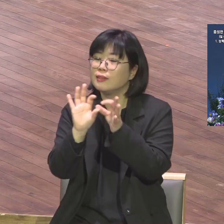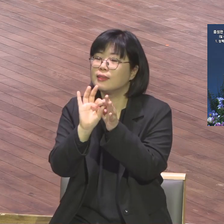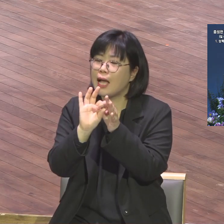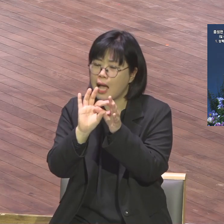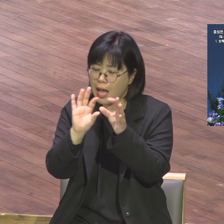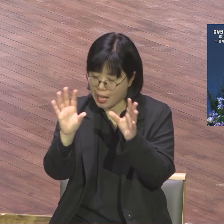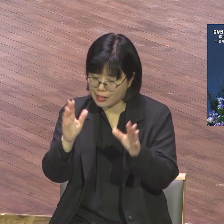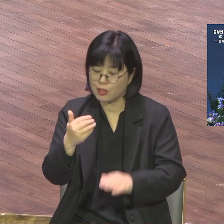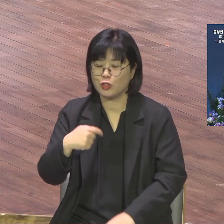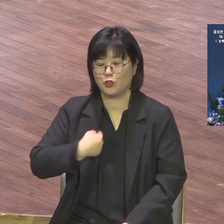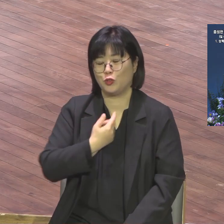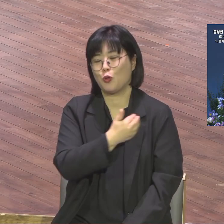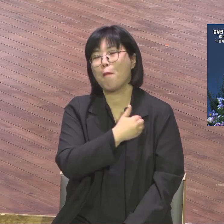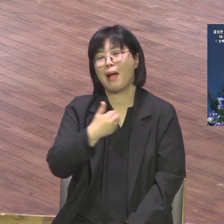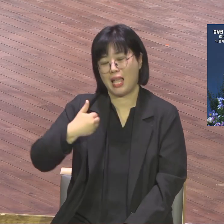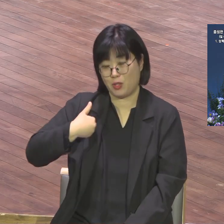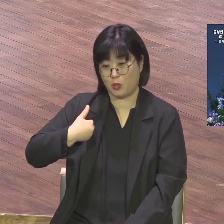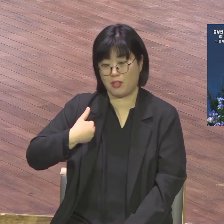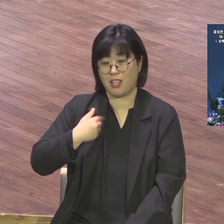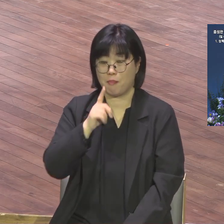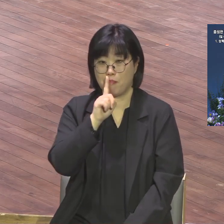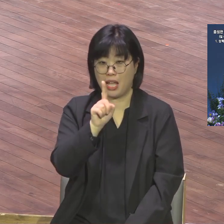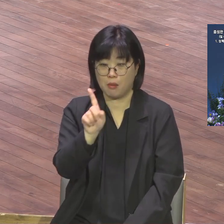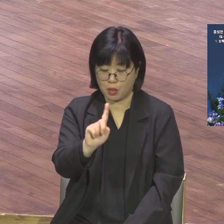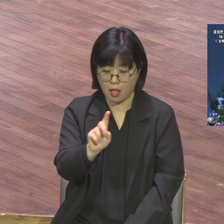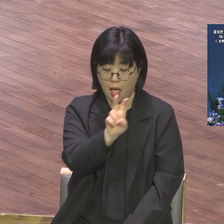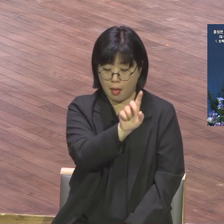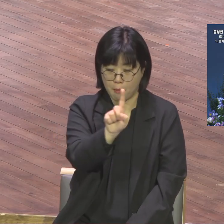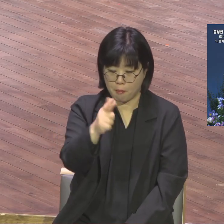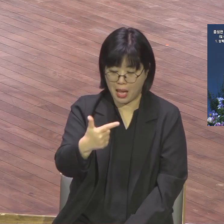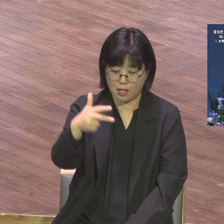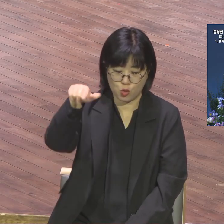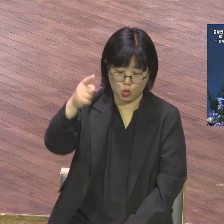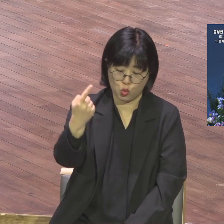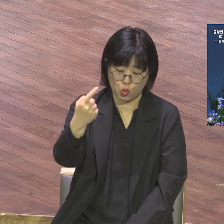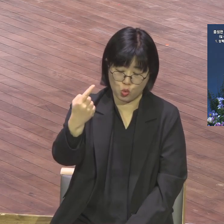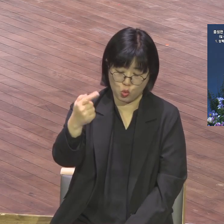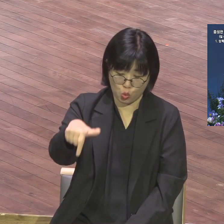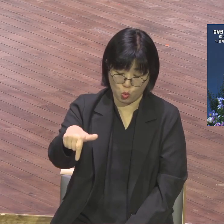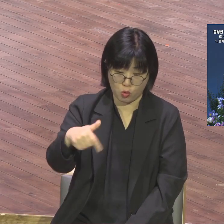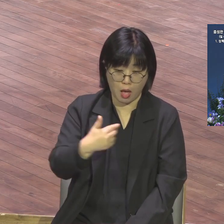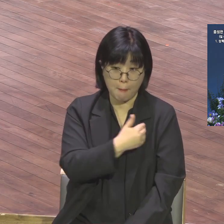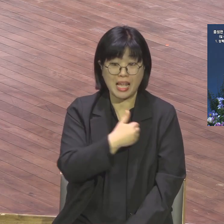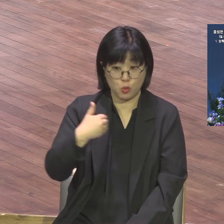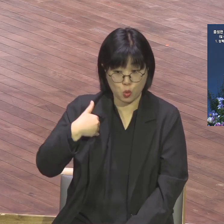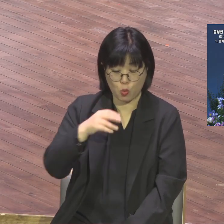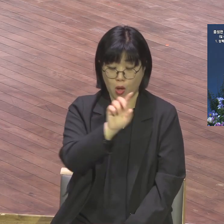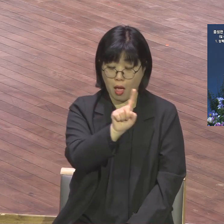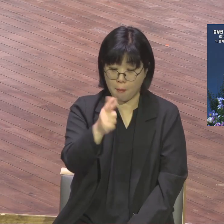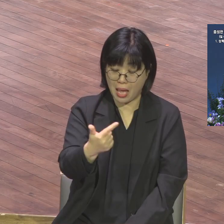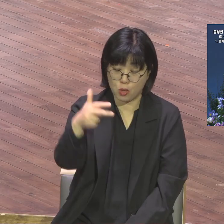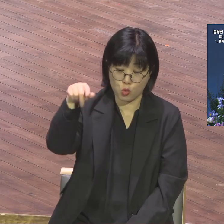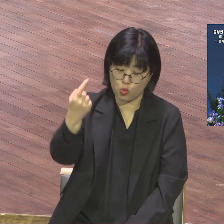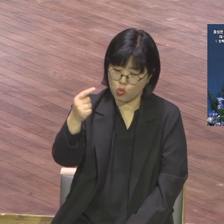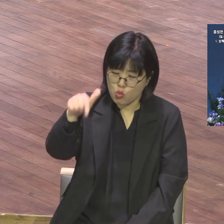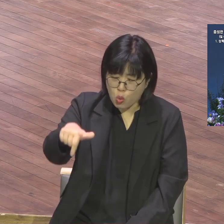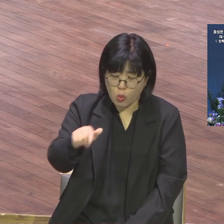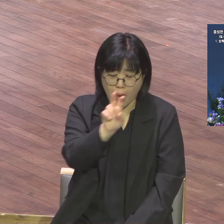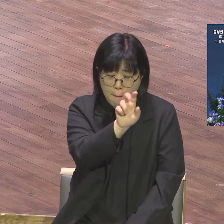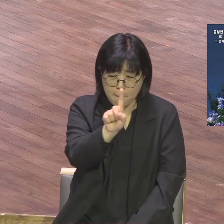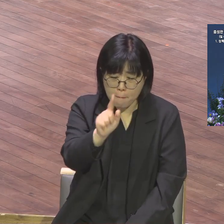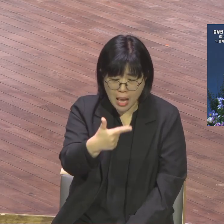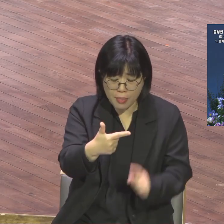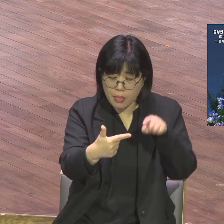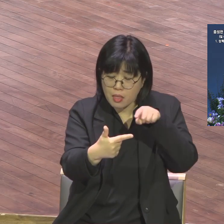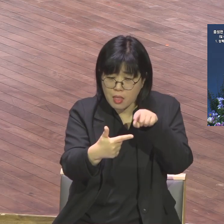만자는 찰만자예요 사트만 운동의 만족 같아요. 꽉 차다, 꽉 차다. 자, 그러면 무엇으로